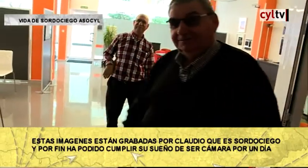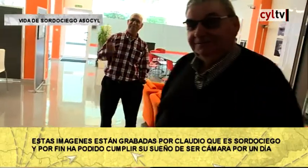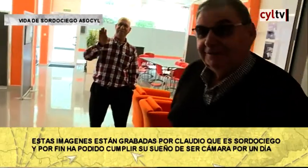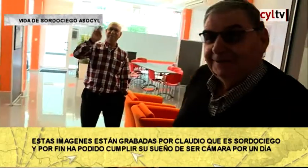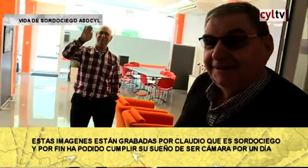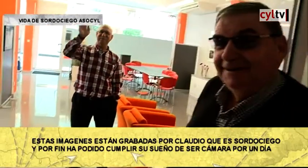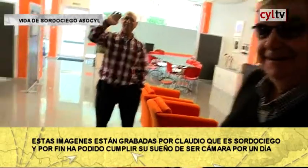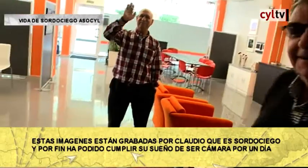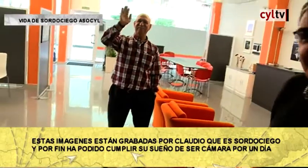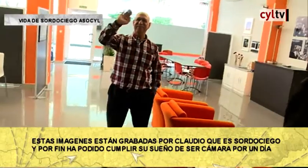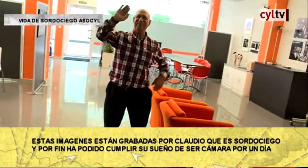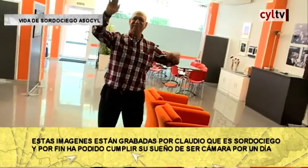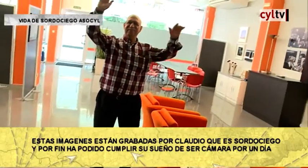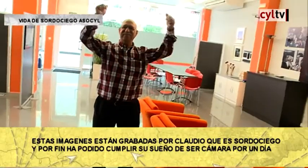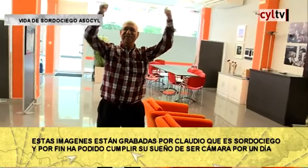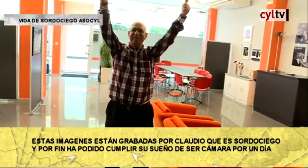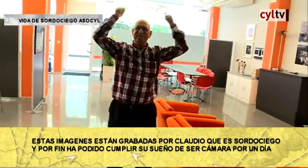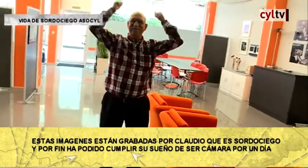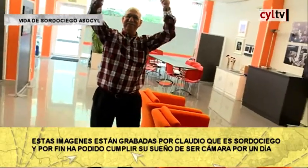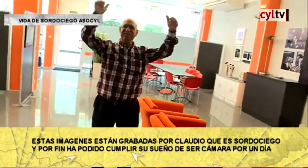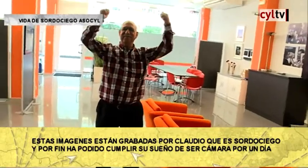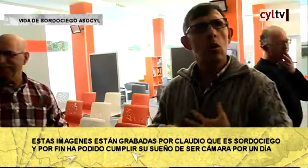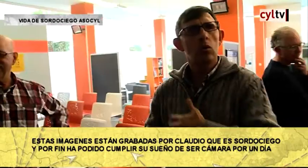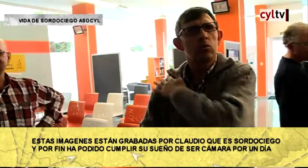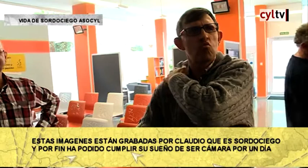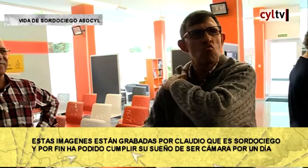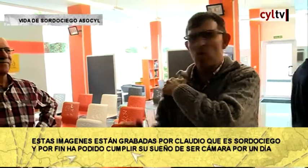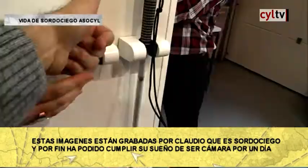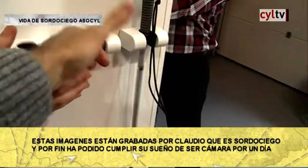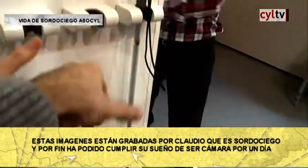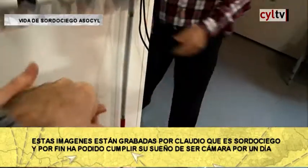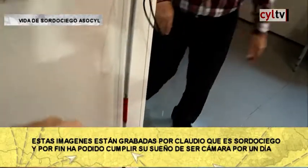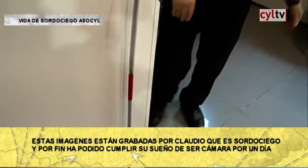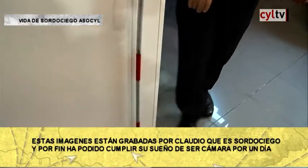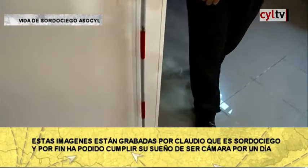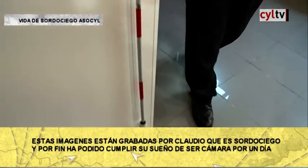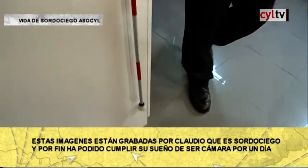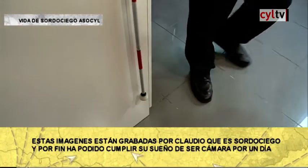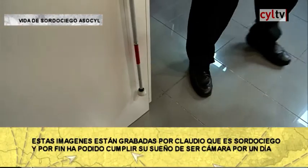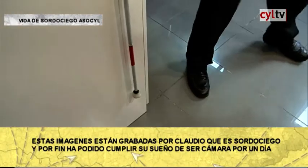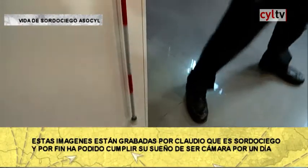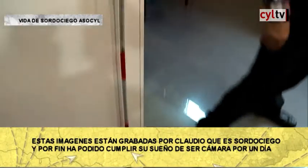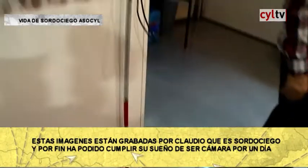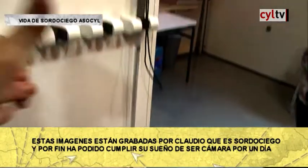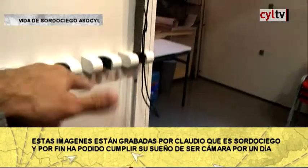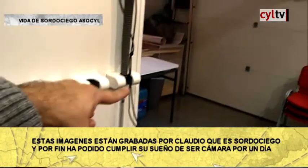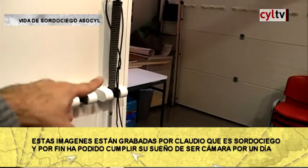bien. Que muchas gracias. Está diciendo de nada, que gracias, de nada. Que muy bien. Dice Claudio que es la primera vez, que sí que nota que el hombro le tiene